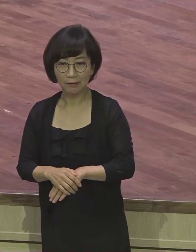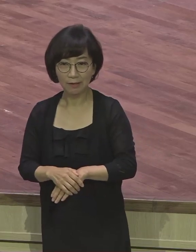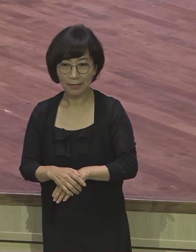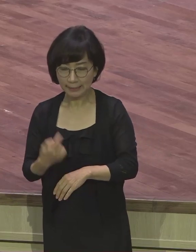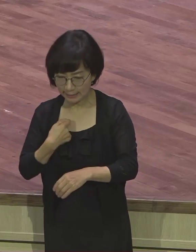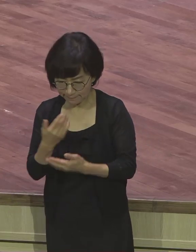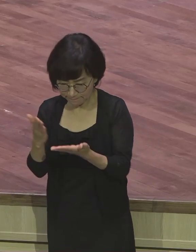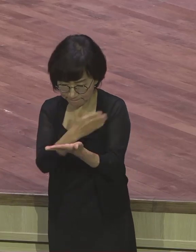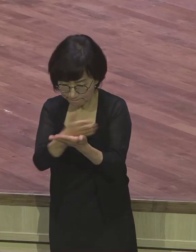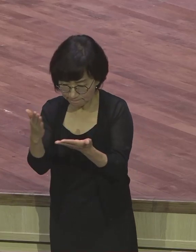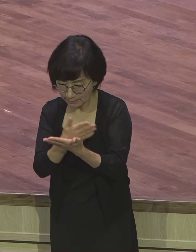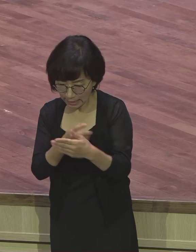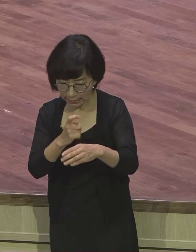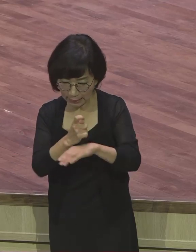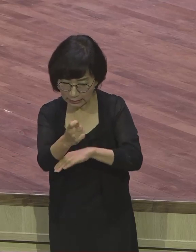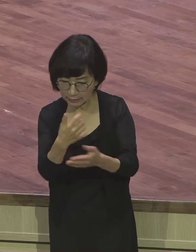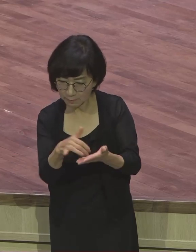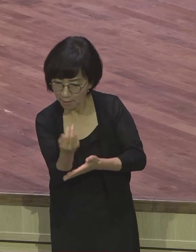전부 분석합니다.